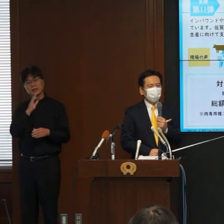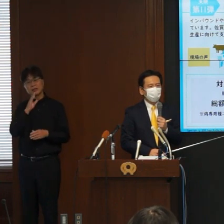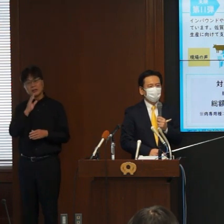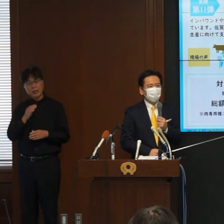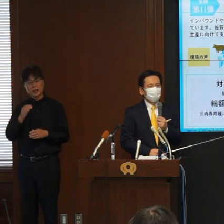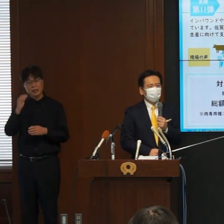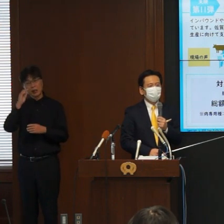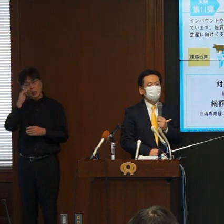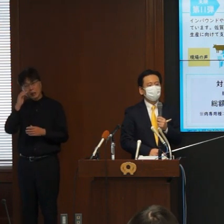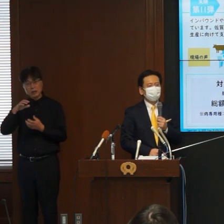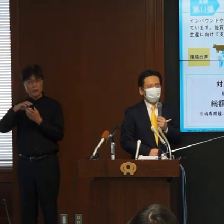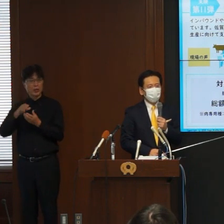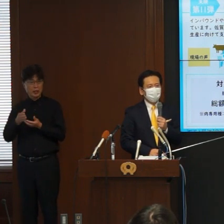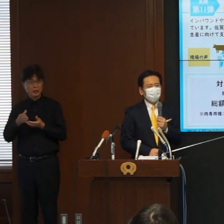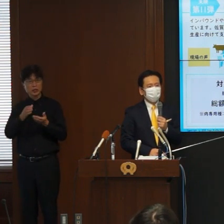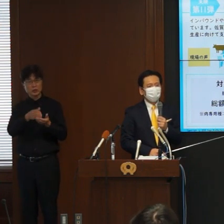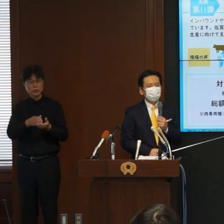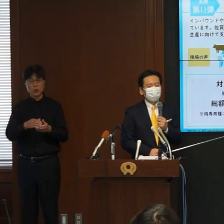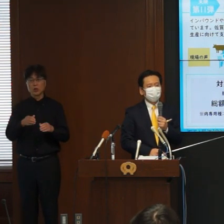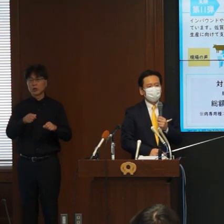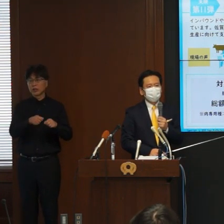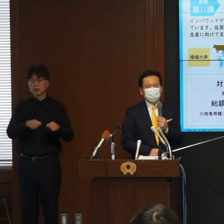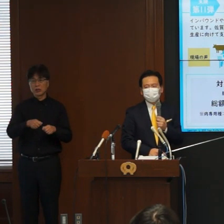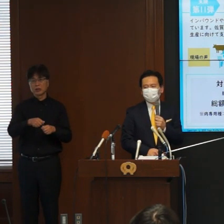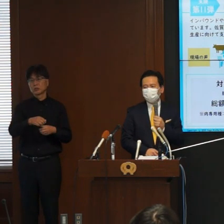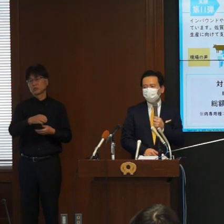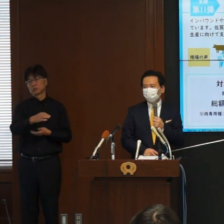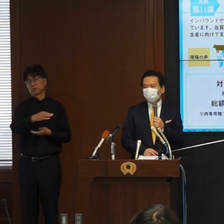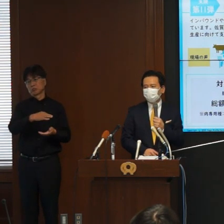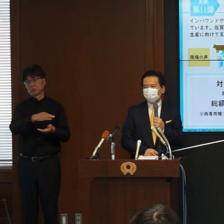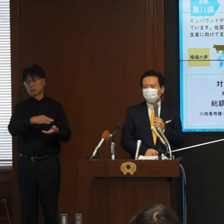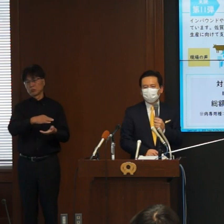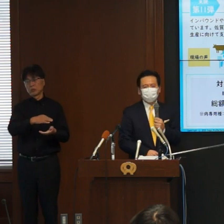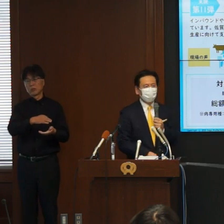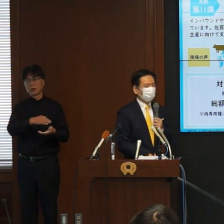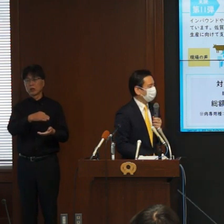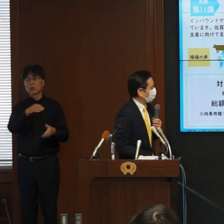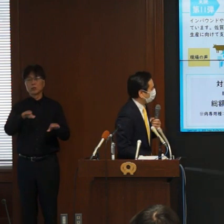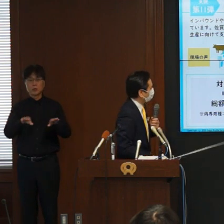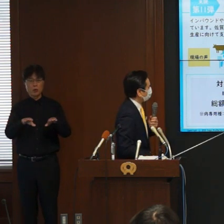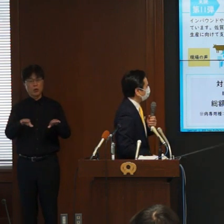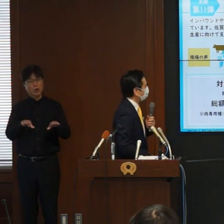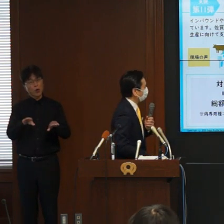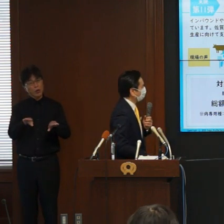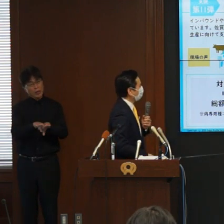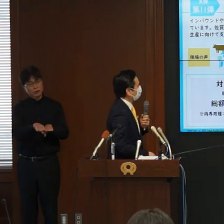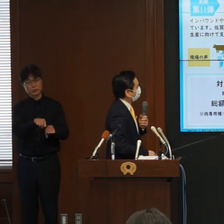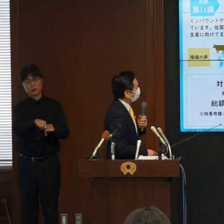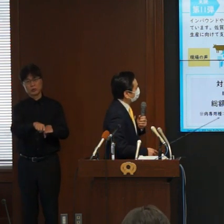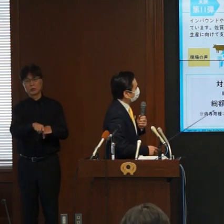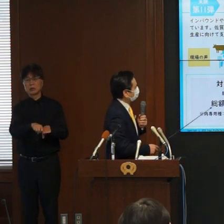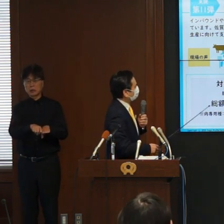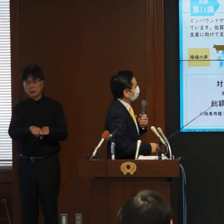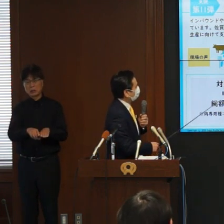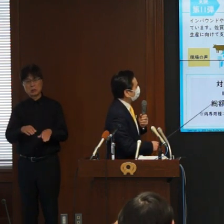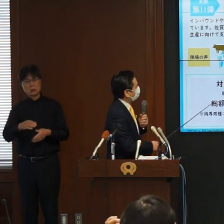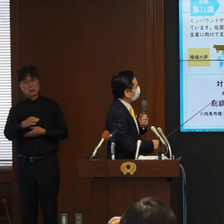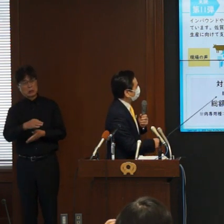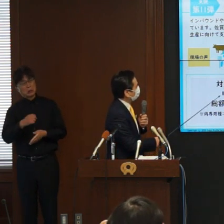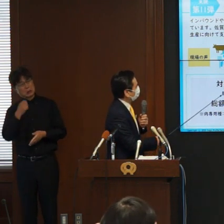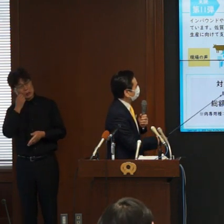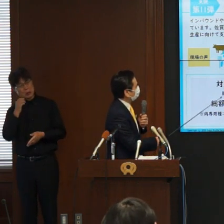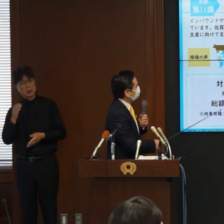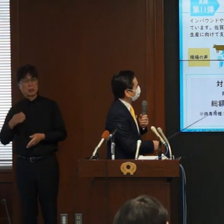なんです、家庭ではなくて。なのでそこが今止まってしまっているというところが非常に大きな原因になっているんだけれども、そうした中